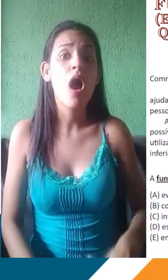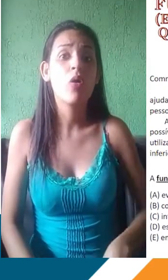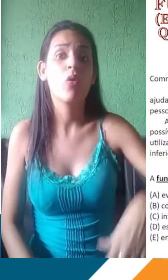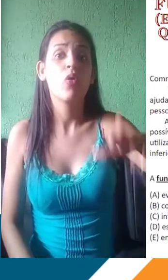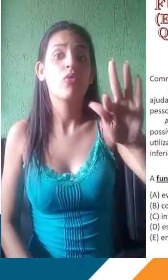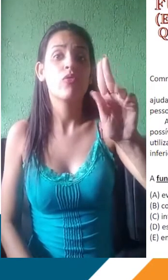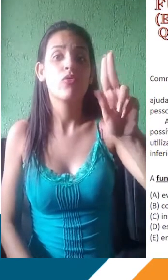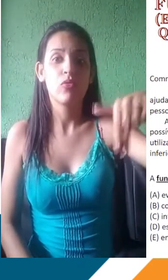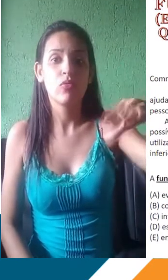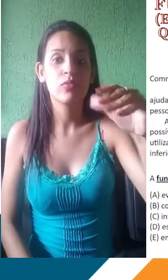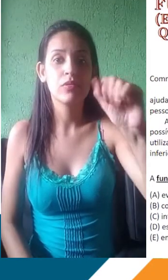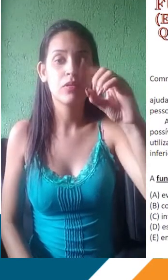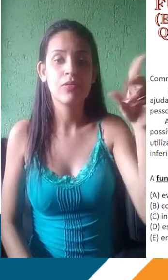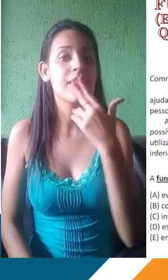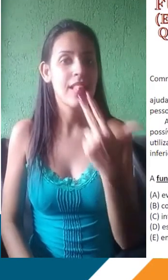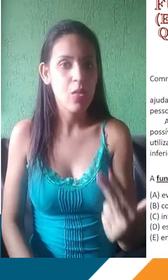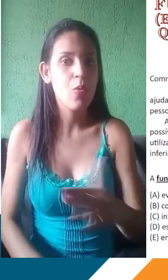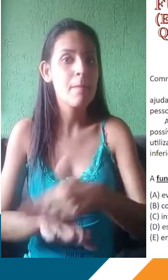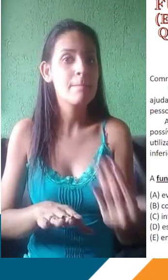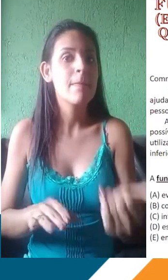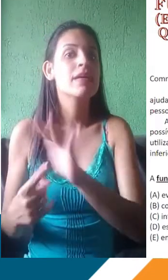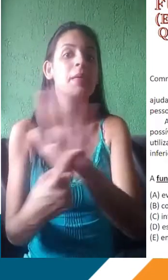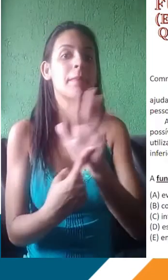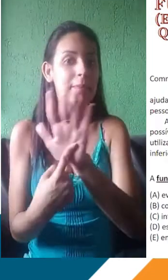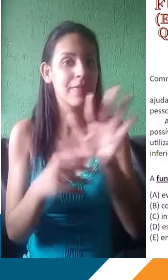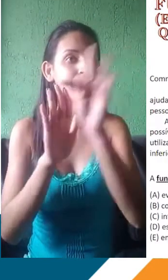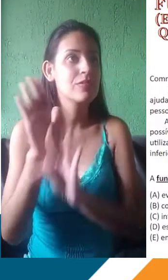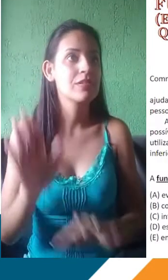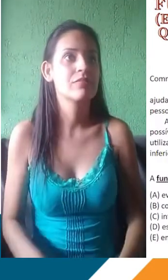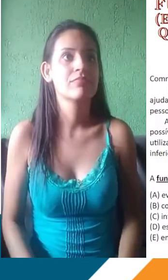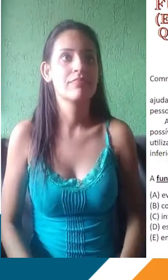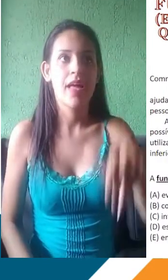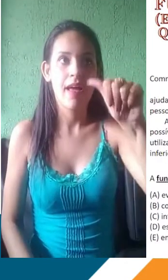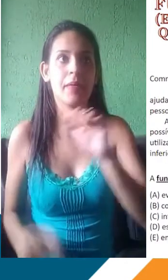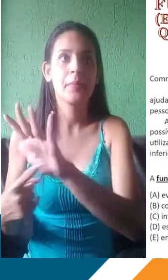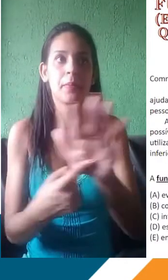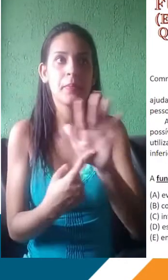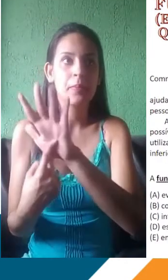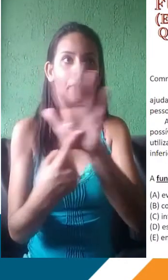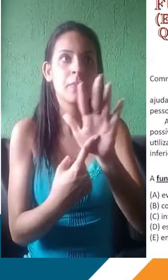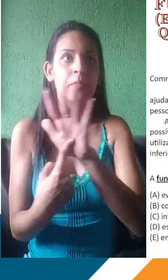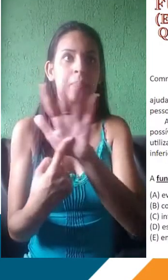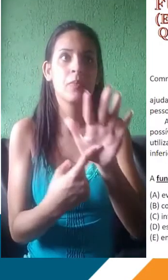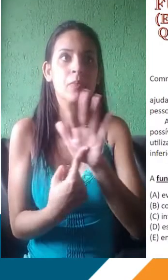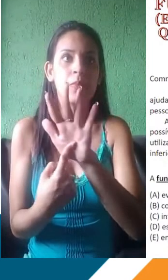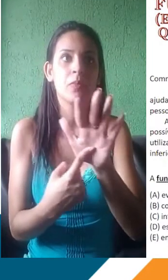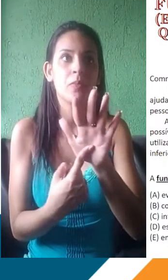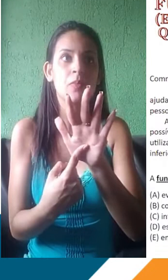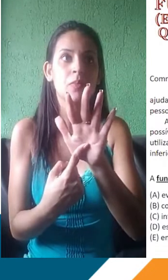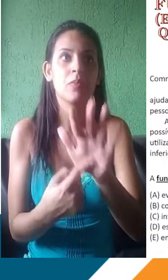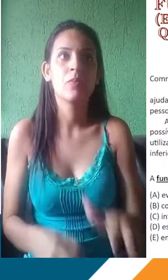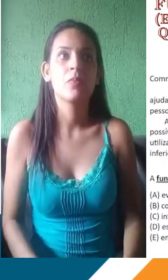se caracteriza por: letra A, evidenciar a subjetividade da reportagem com base na fala do historiador